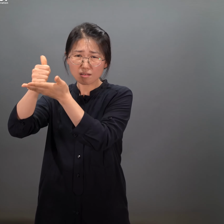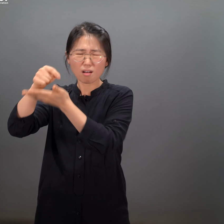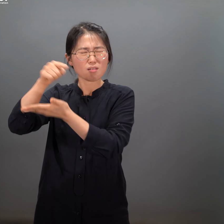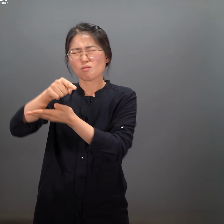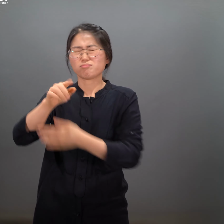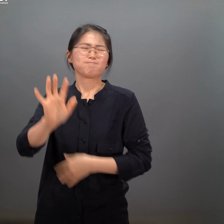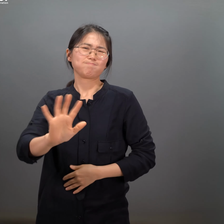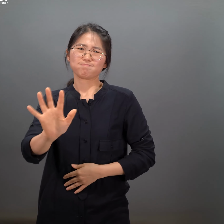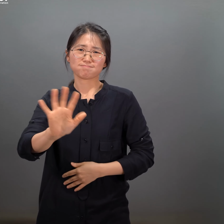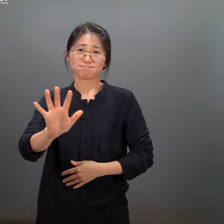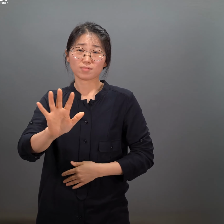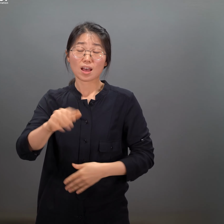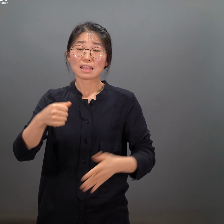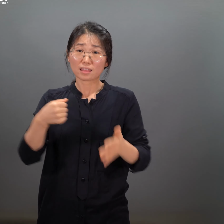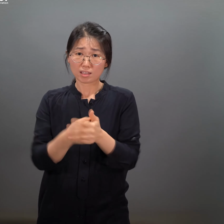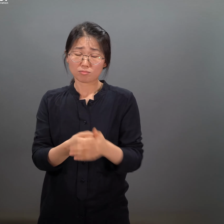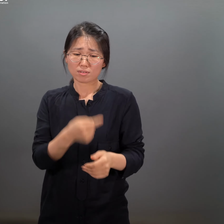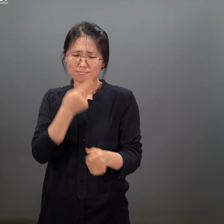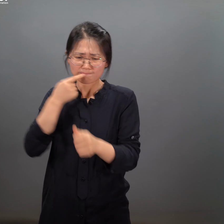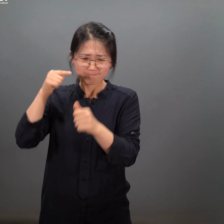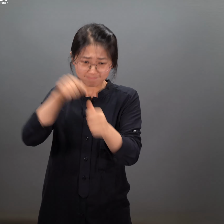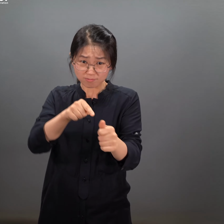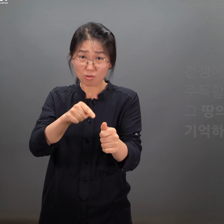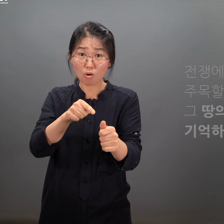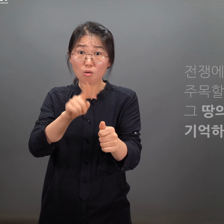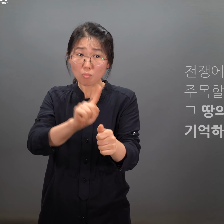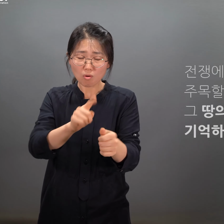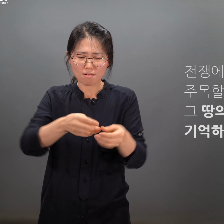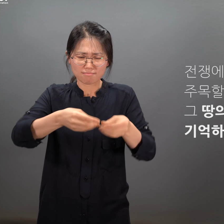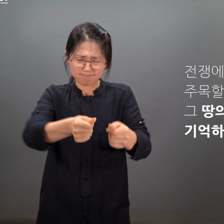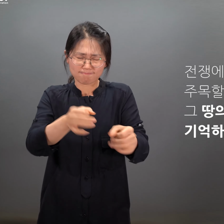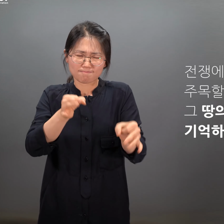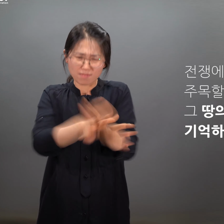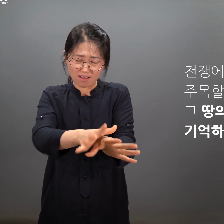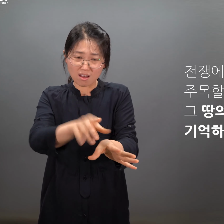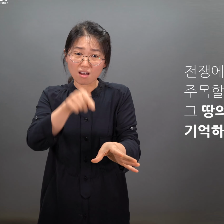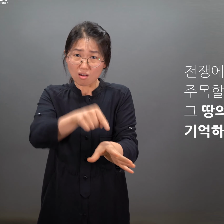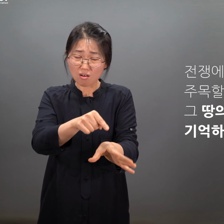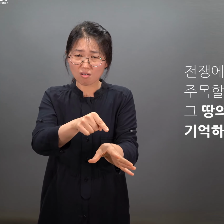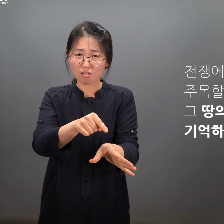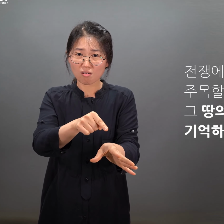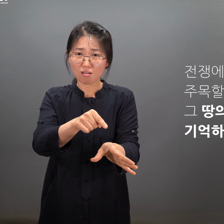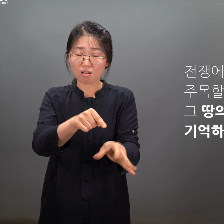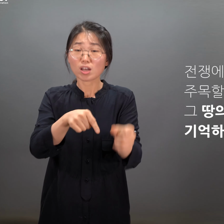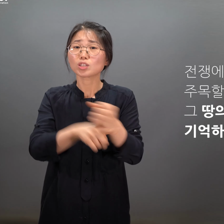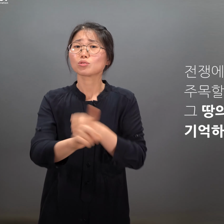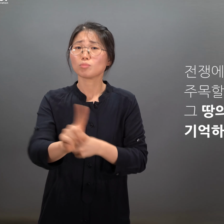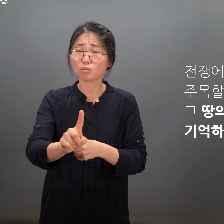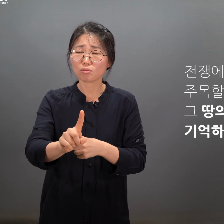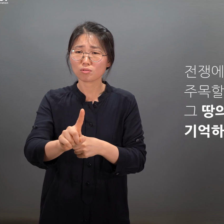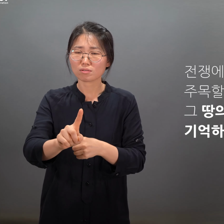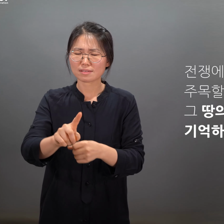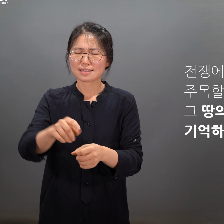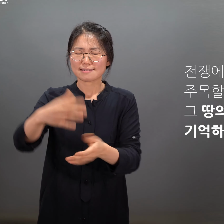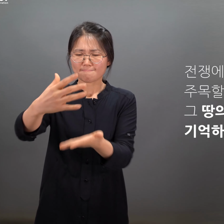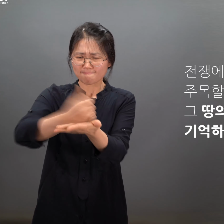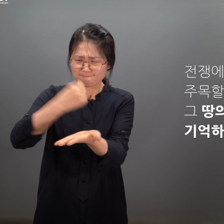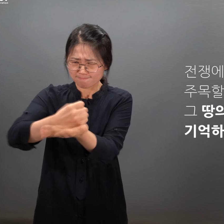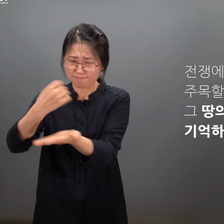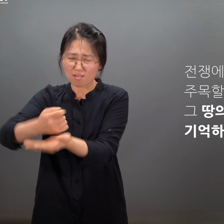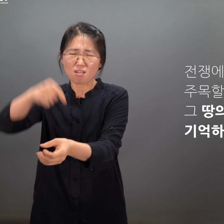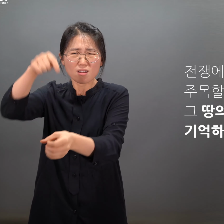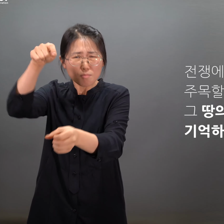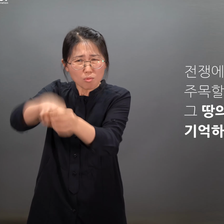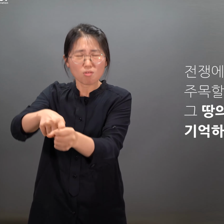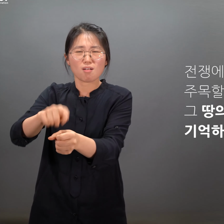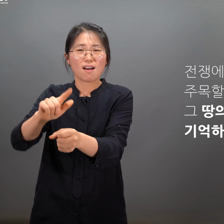하나님께서 진멸을 말씀하시는 것은요, 전쟁에서 얻게 된 개인의 전리품, 그 전리품이